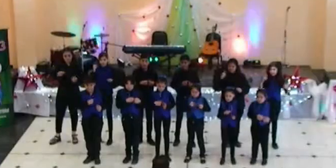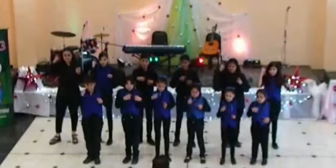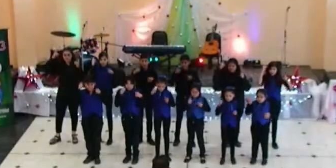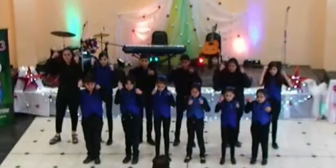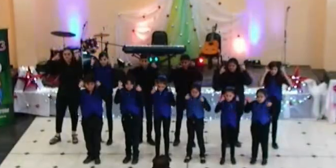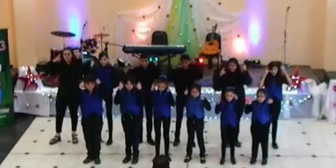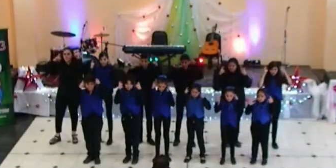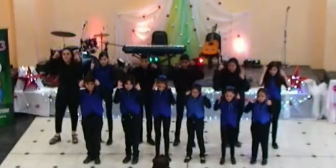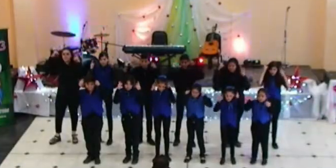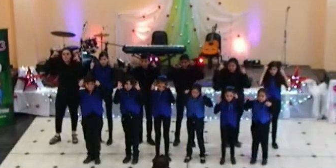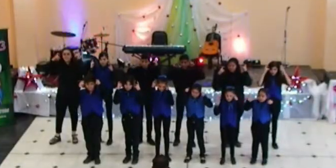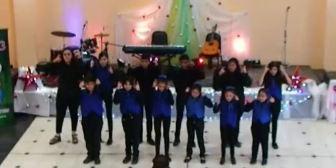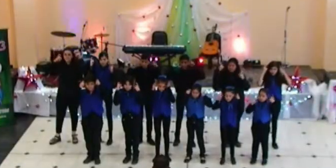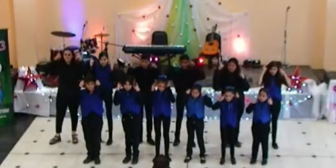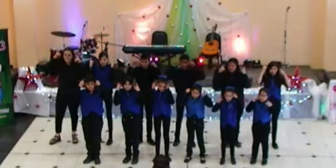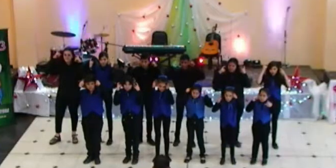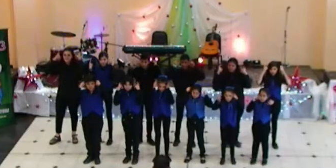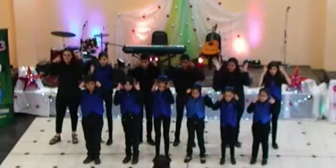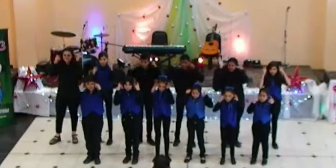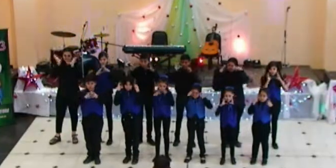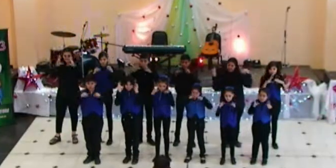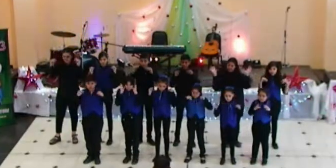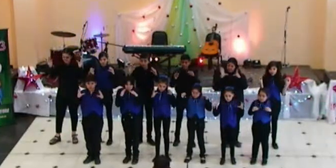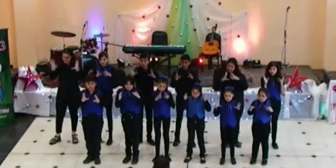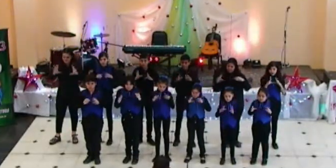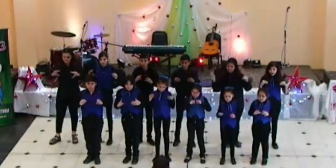ilusión, Navidad,